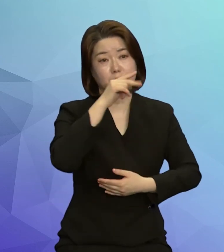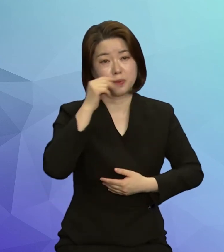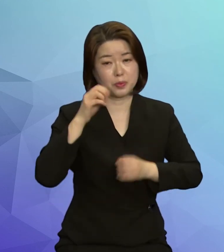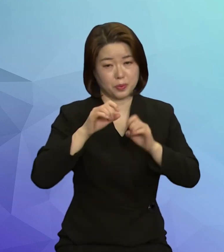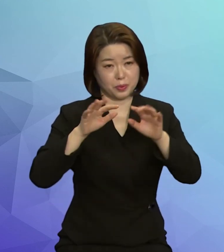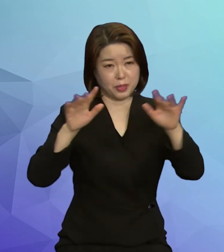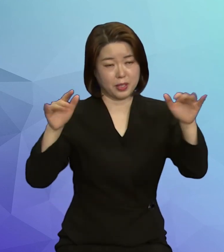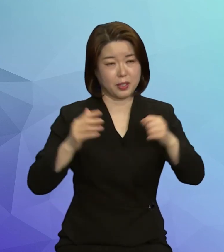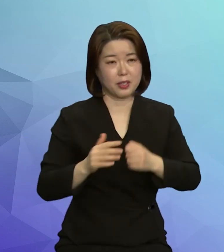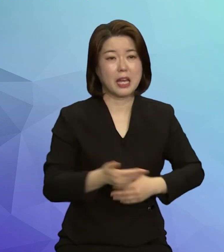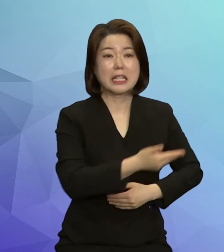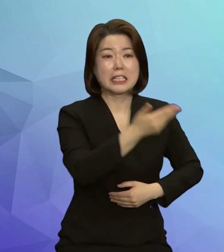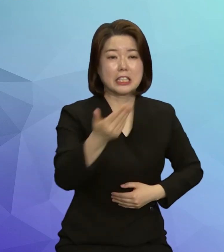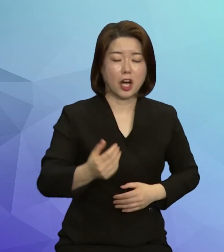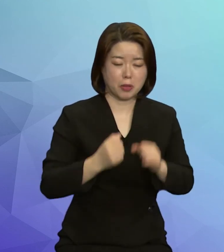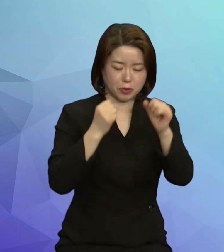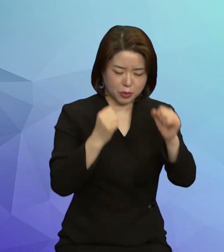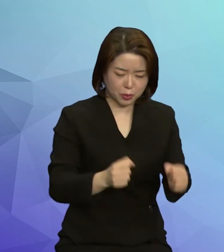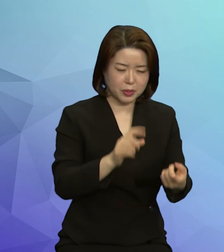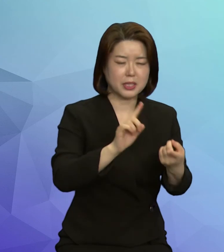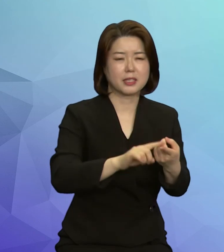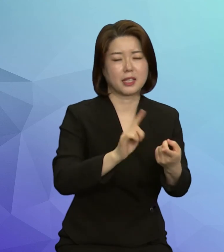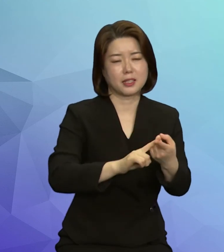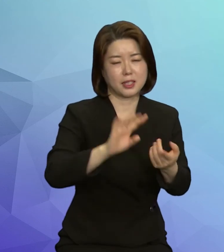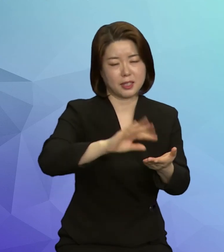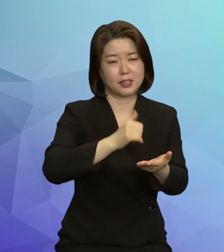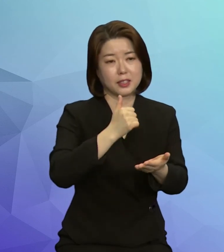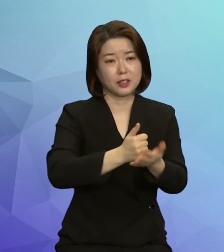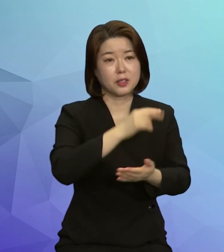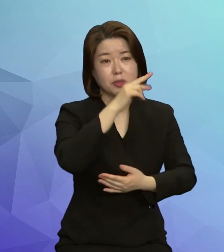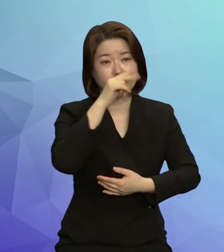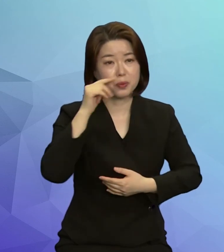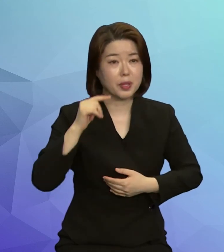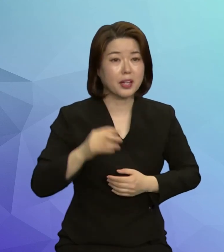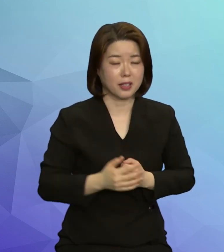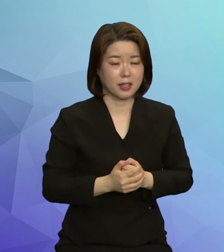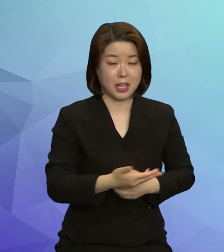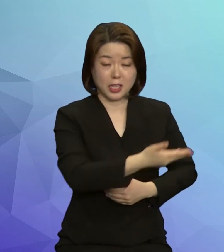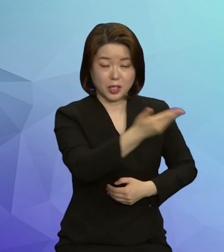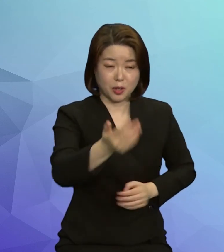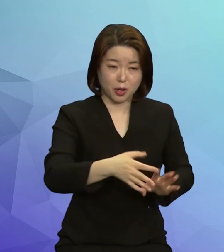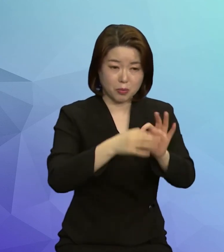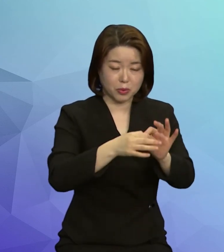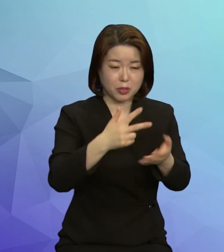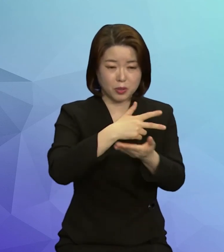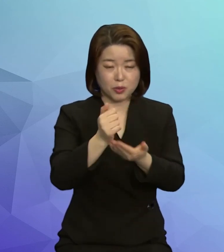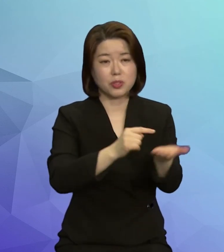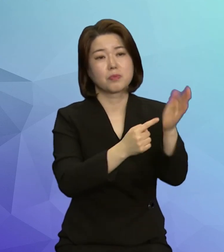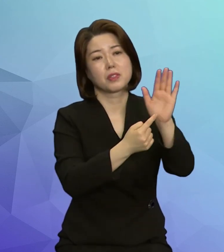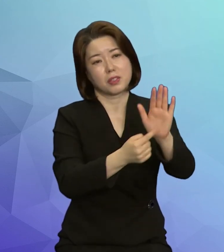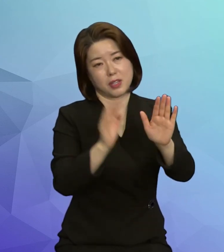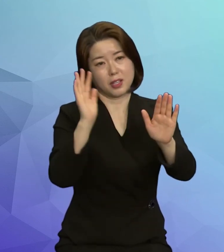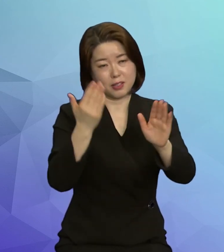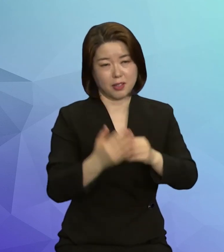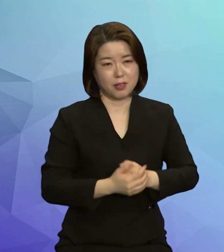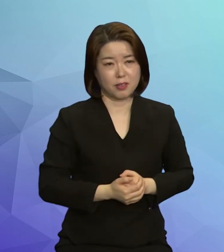그리스도의 향기입니다. 여러분 존재 자체가 그리스도의 향기예요. 여러분을 통해서 주님이